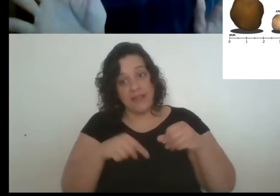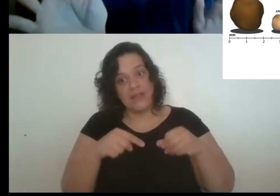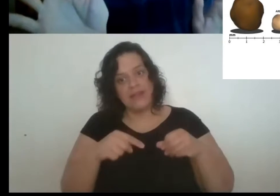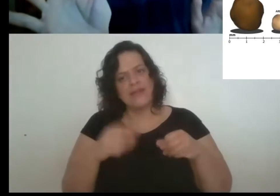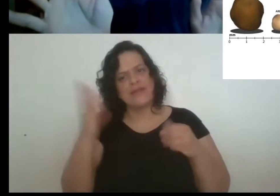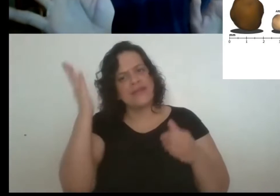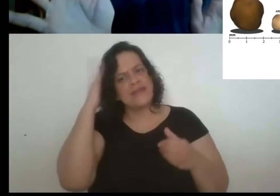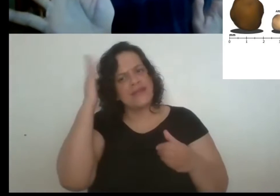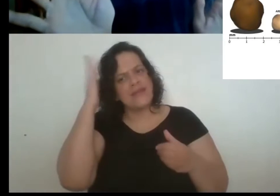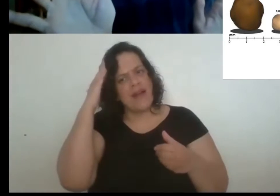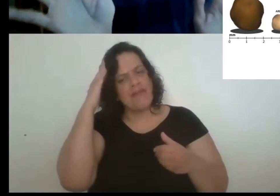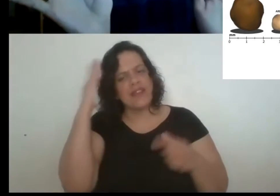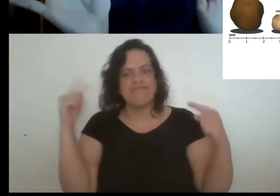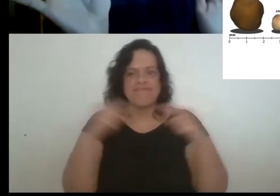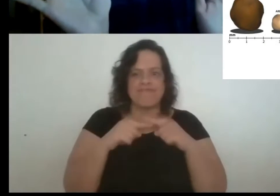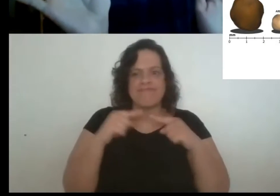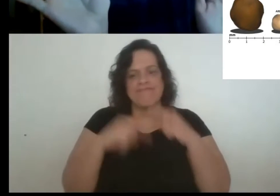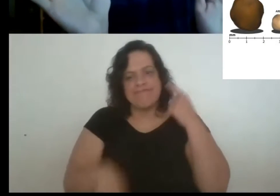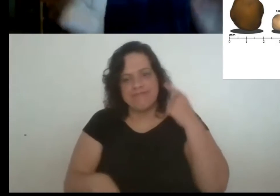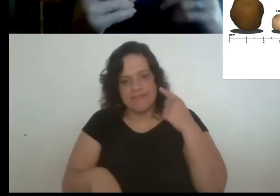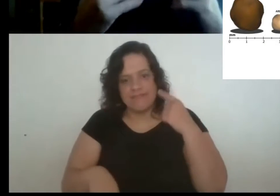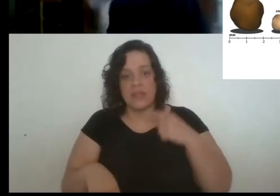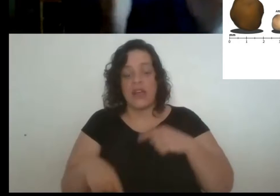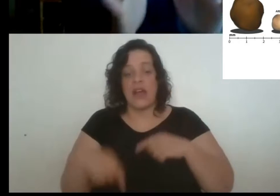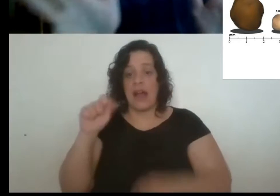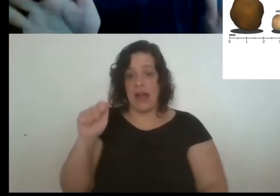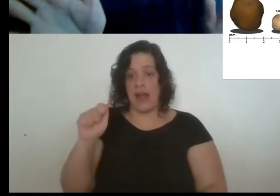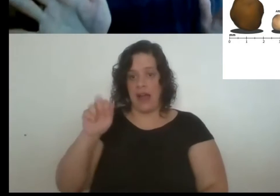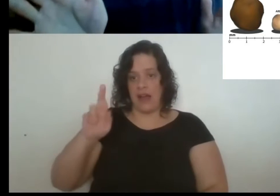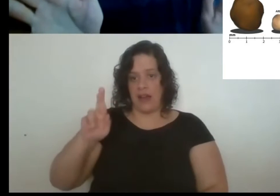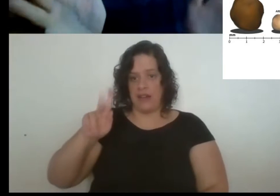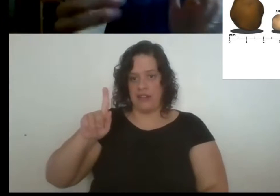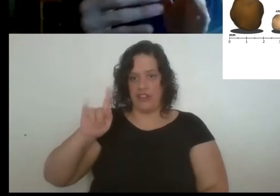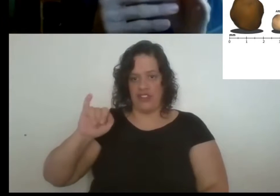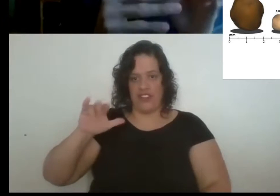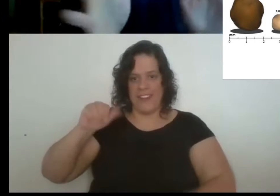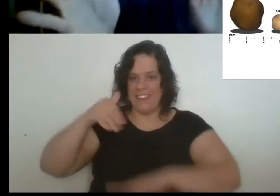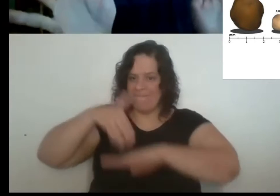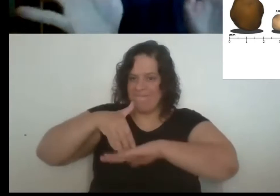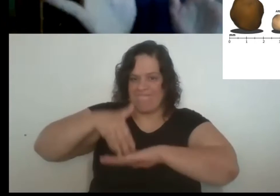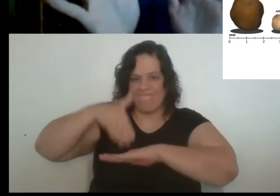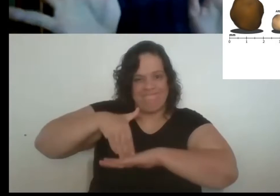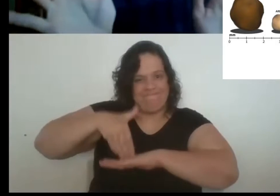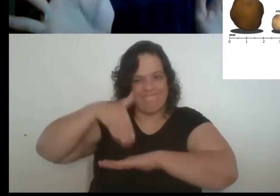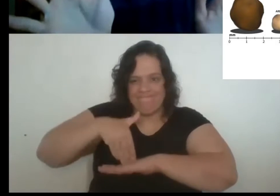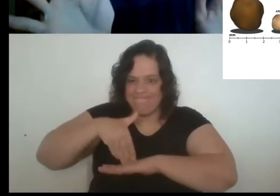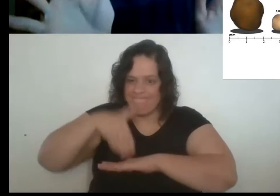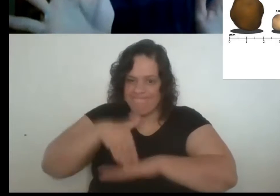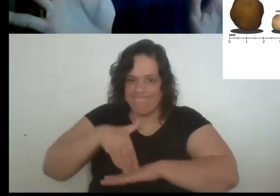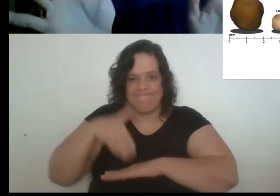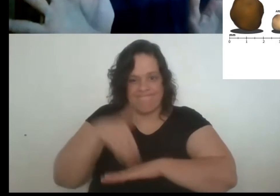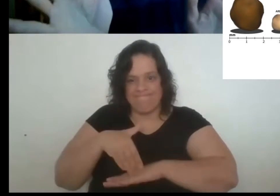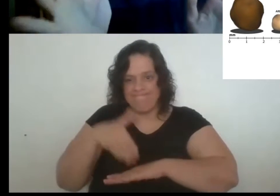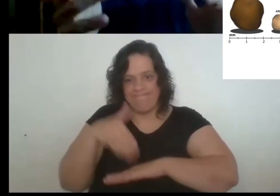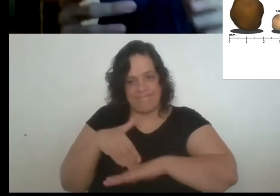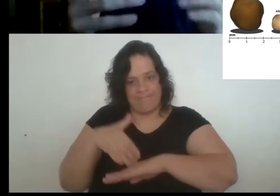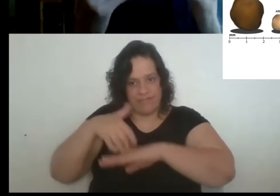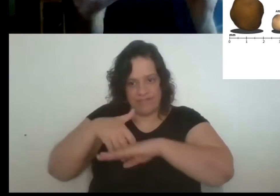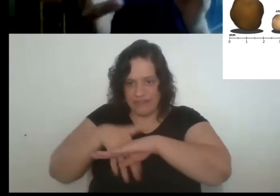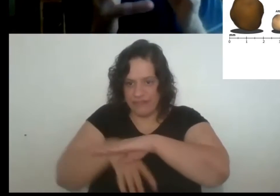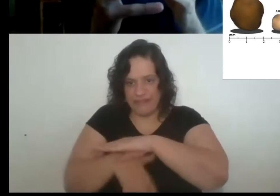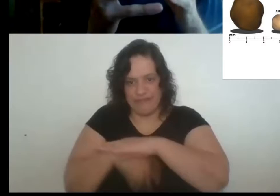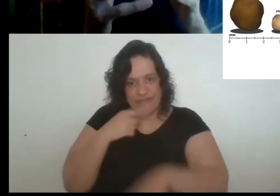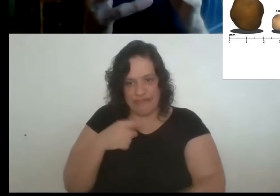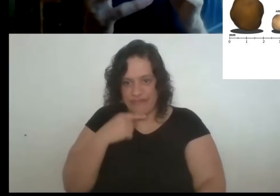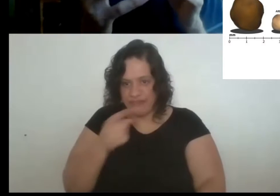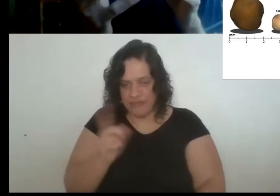tem possibilidade de você infiltrar nesse solo. Se você tinha um plano para isso, esquece, aqui não vai rolar. Tá? Eu vou falar um